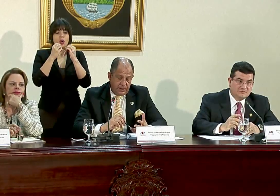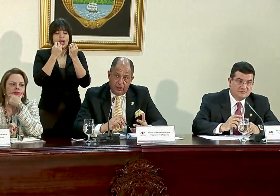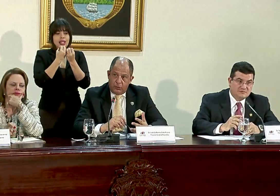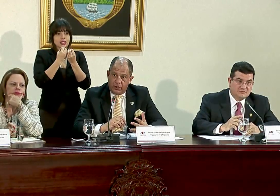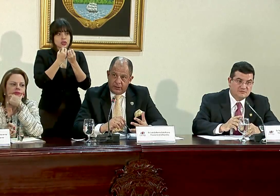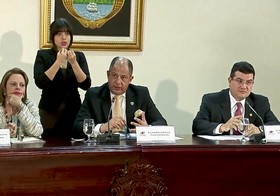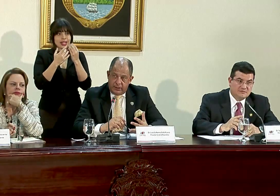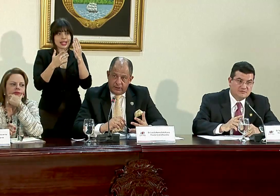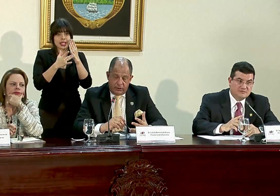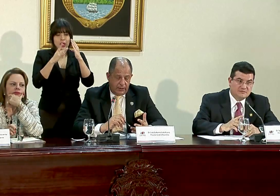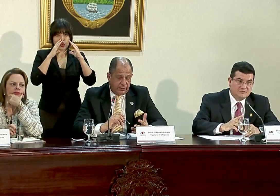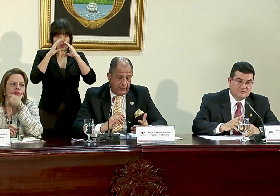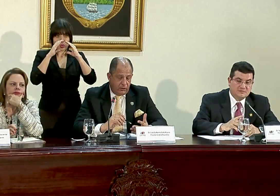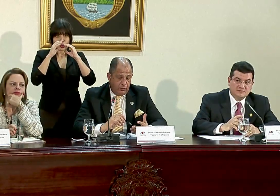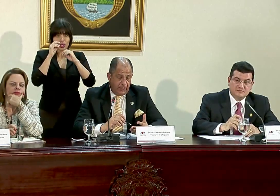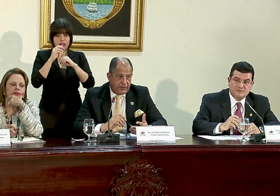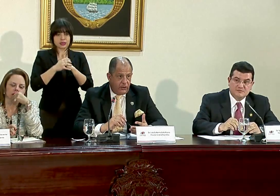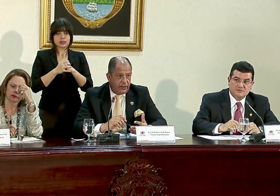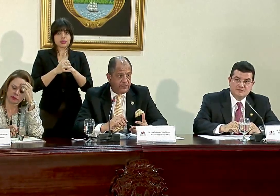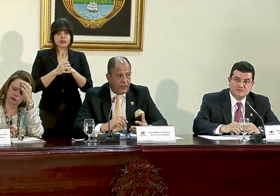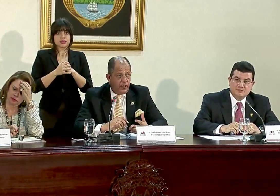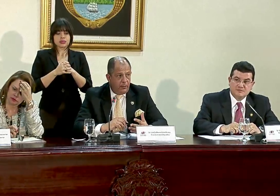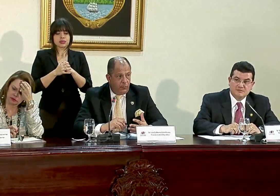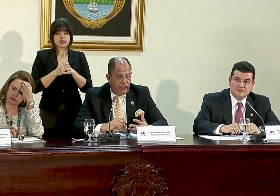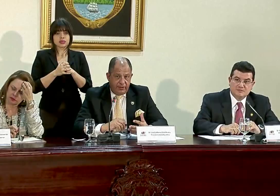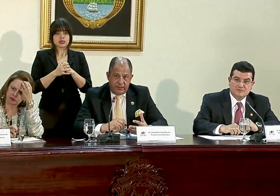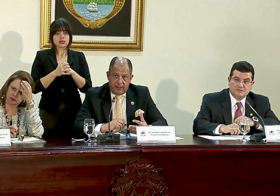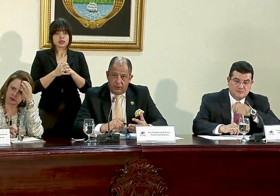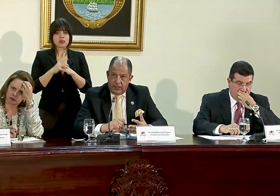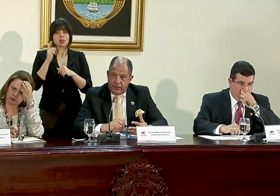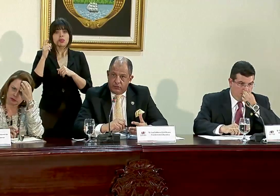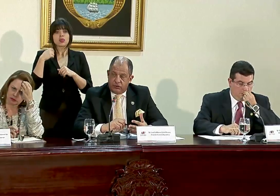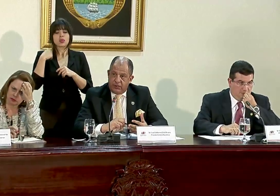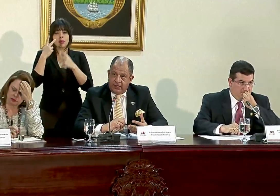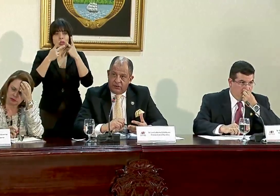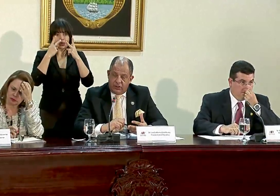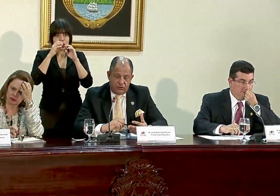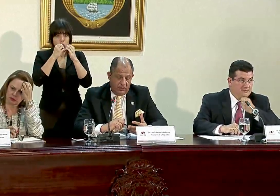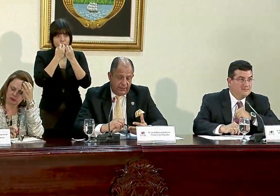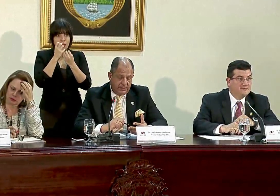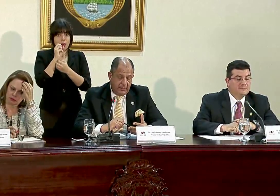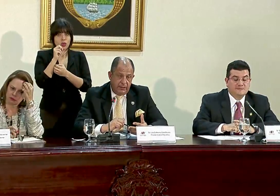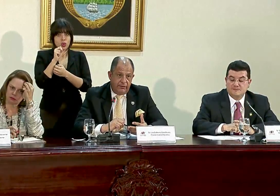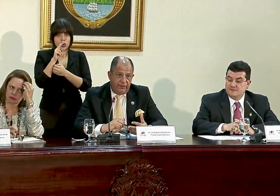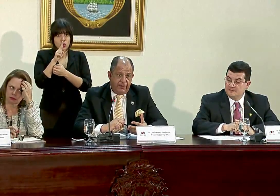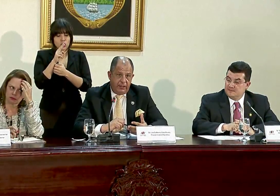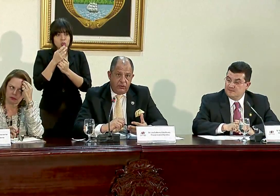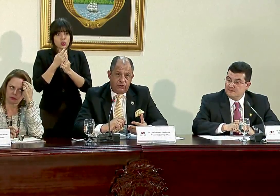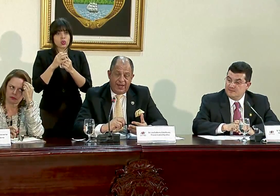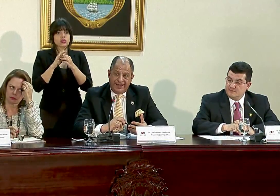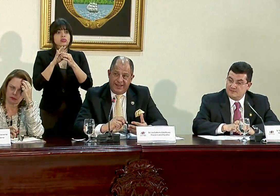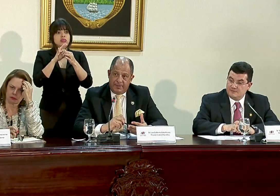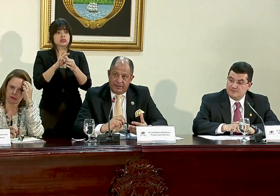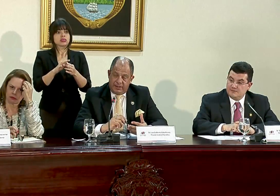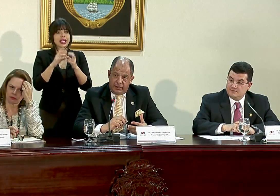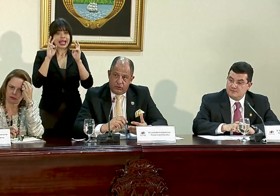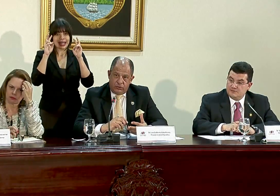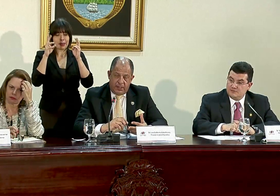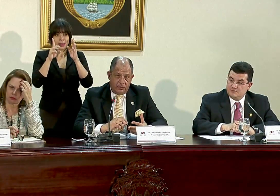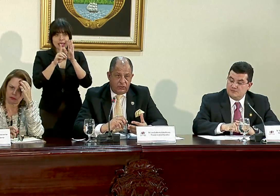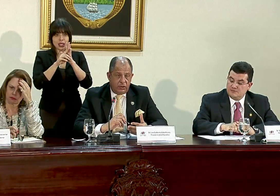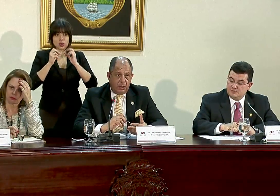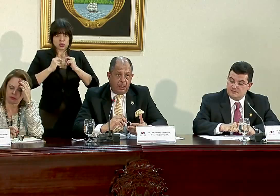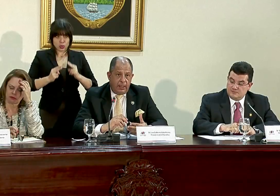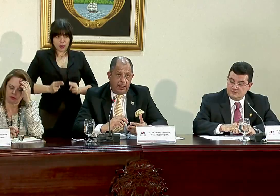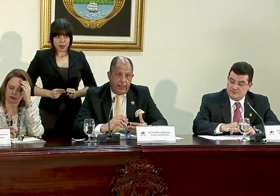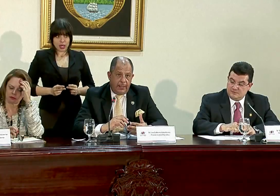de Telecomunicaciones Internacional de las Telecomunicaciones voy a visitar a organismos de Naciones Unidas referidos a temas de derechos